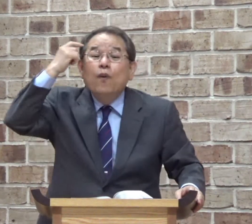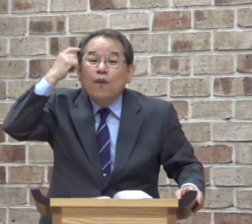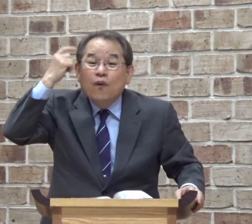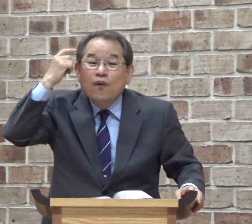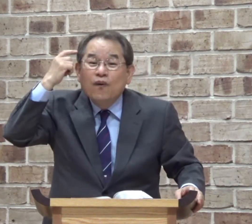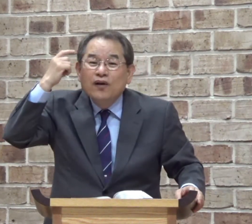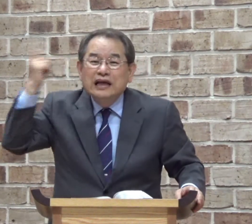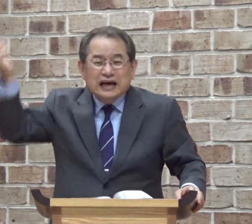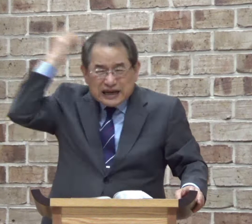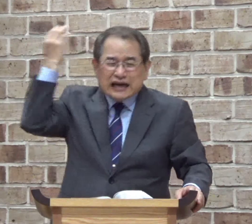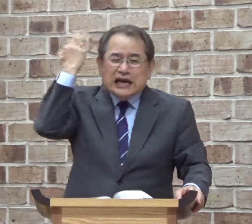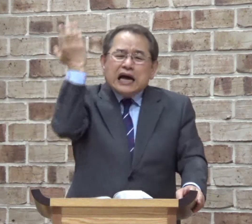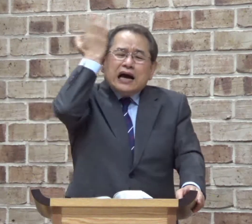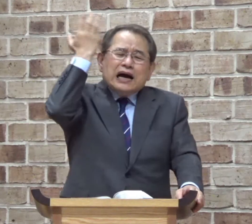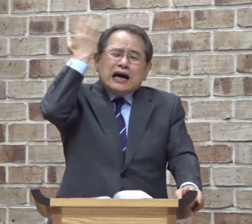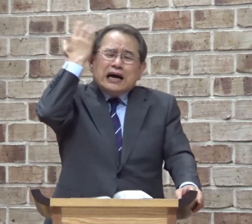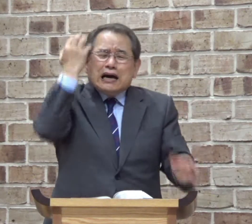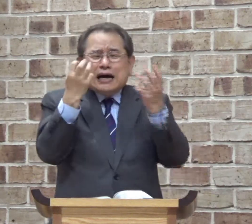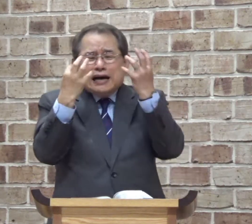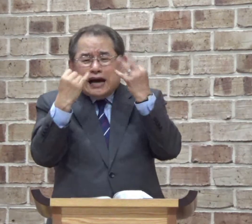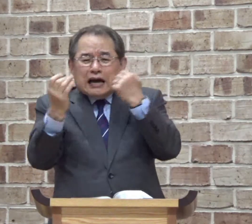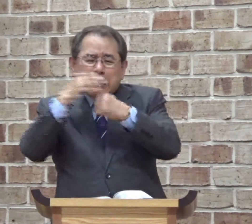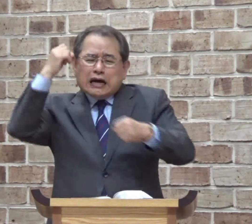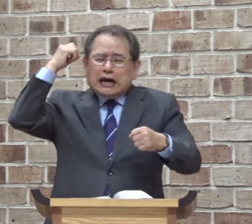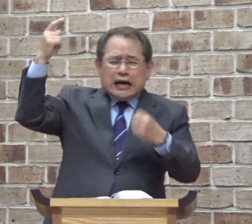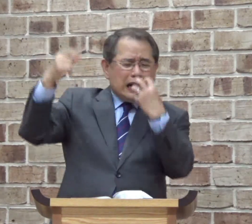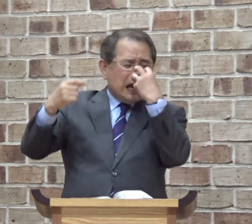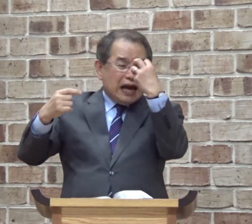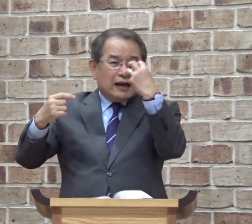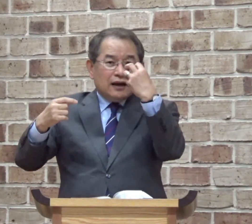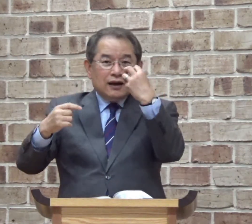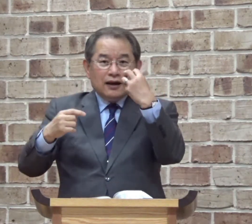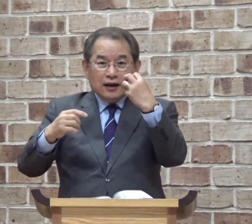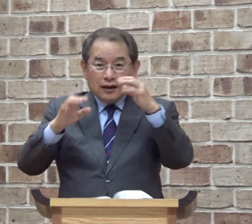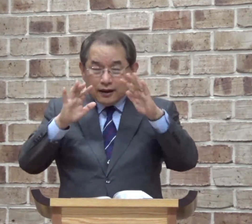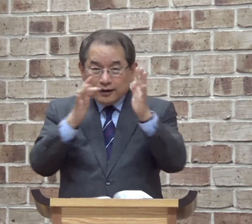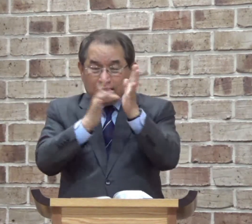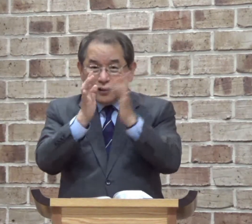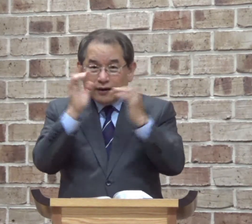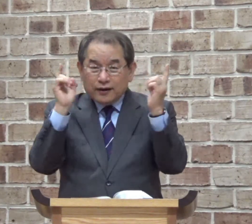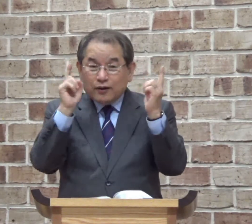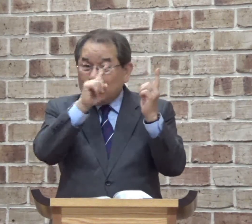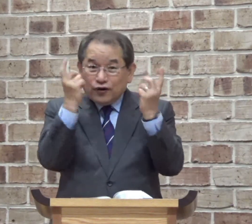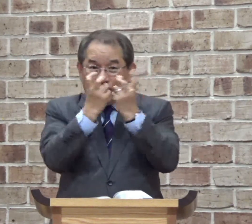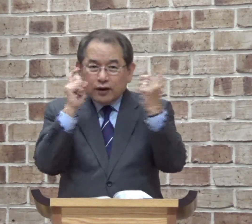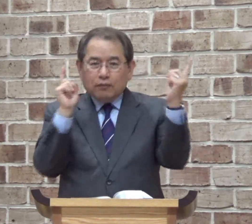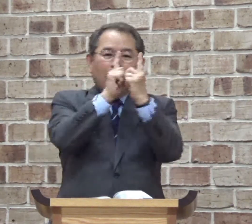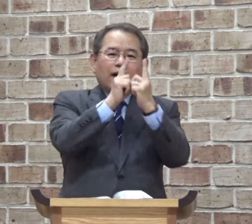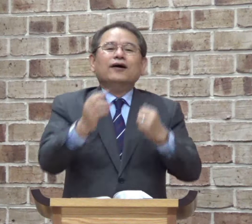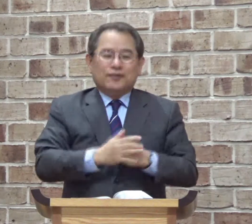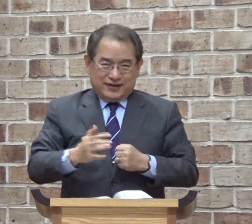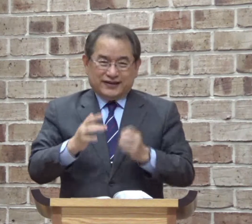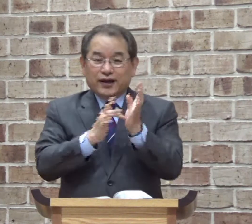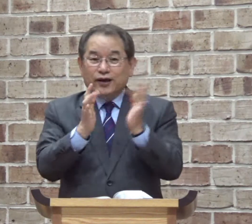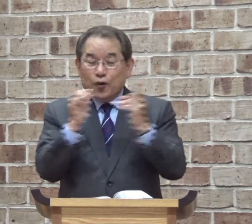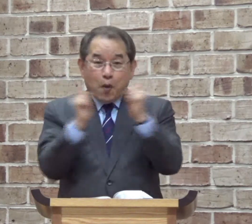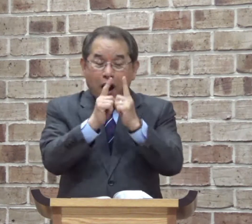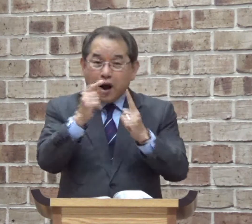지식이 많았기 때문에 교만했던 사람이 예수를 만나고 난 뒤에 변했습니다. 이어령